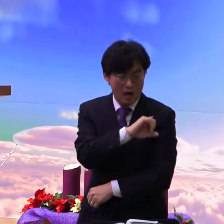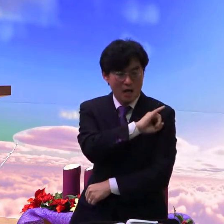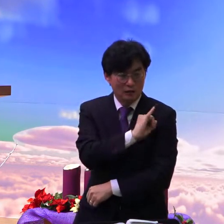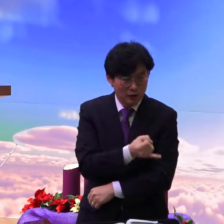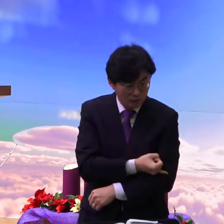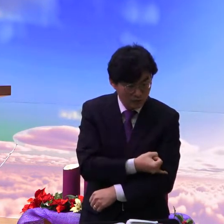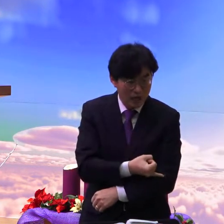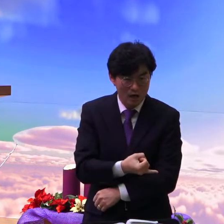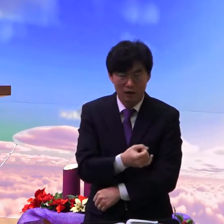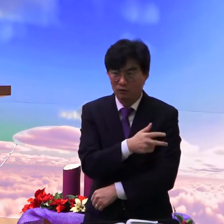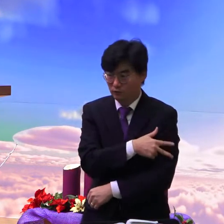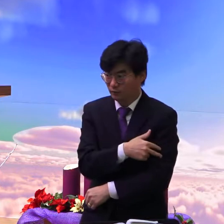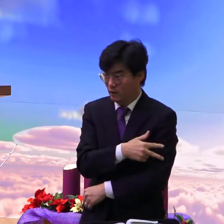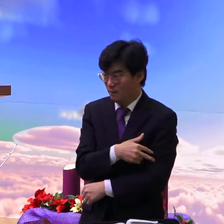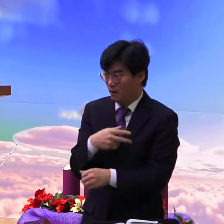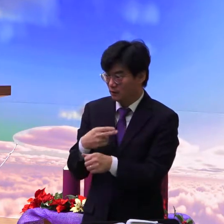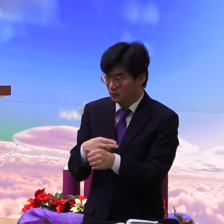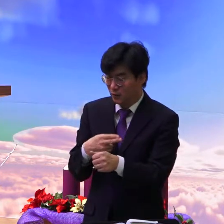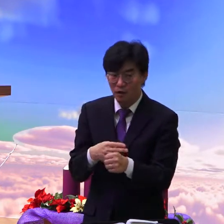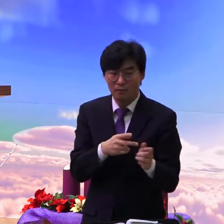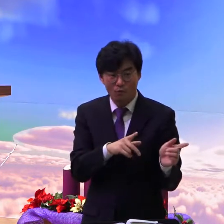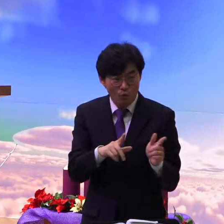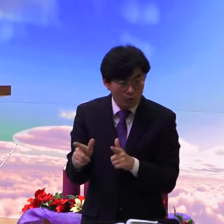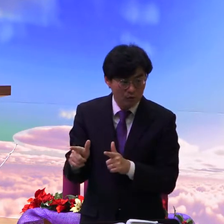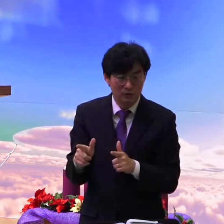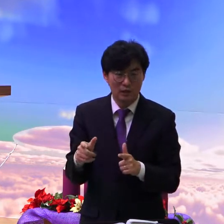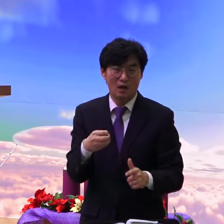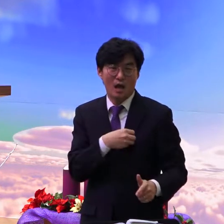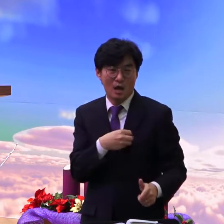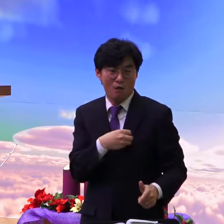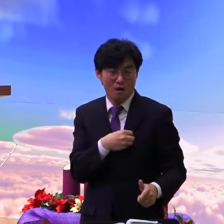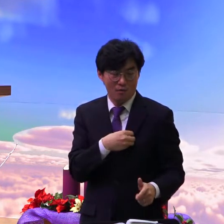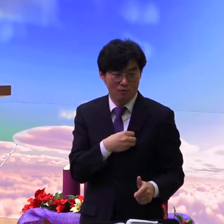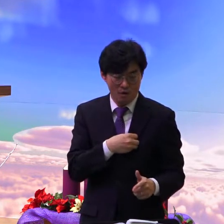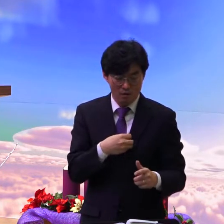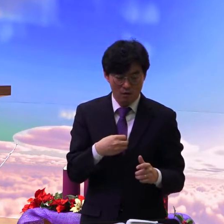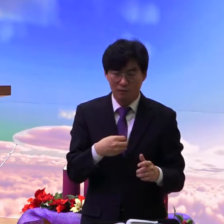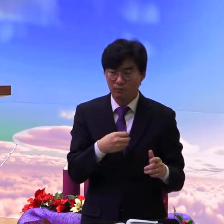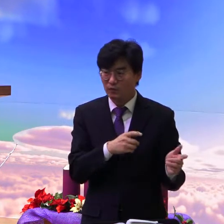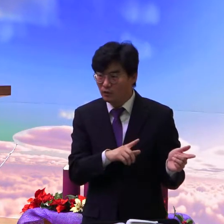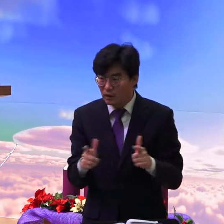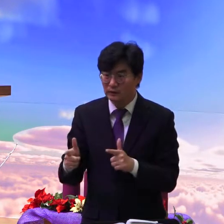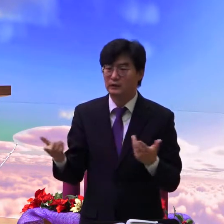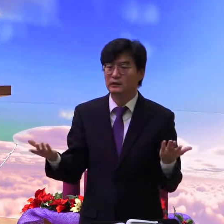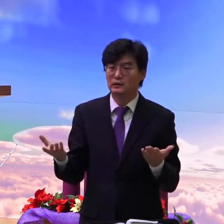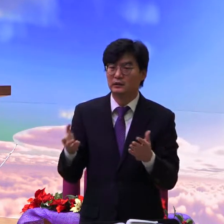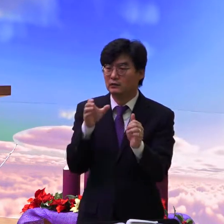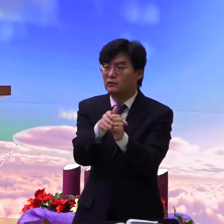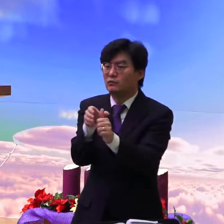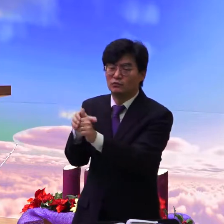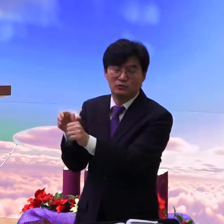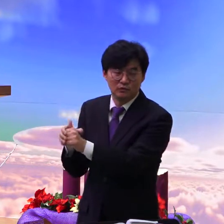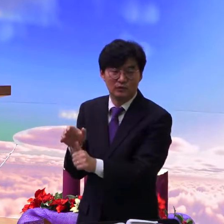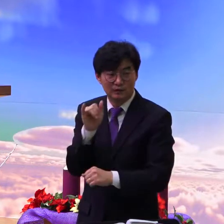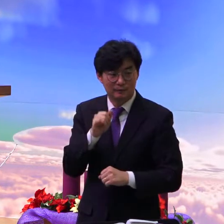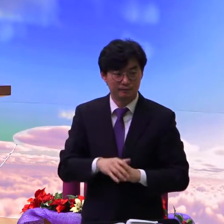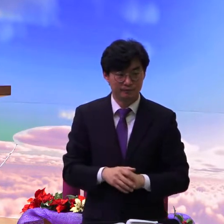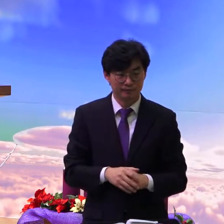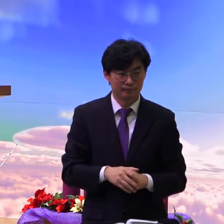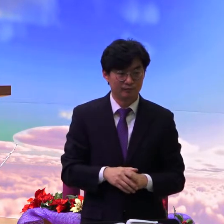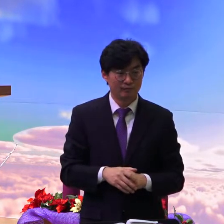그리고 서리집사, 교사, 찬양대원, 그리고 구역장, 권찰, 다양한 직분들이